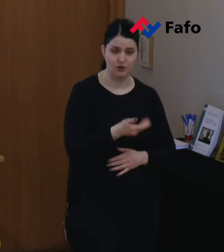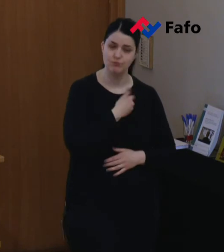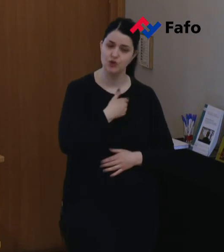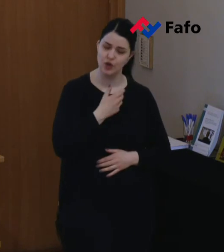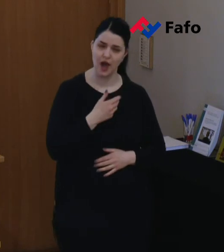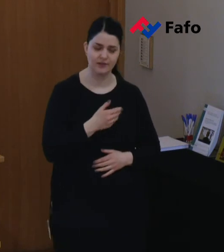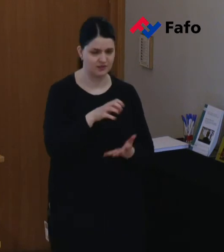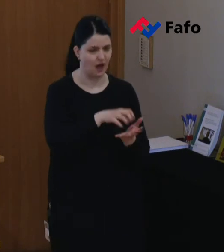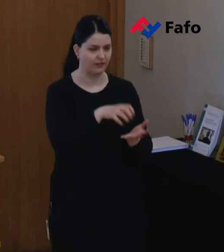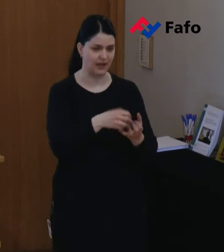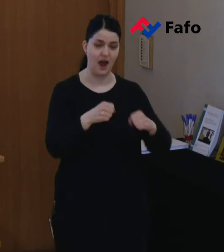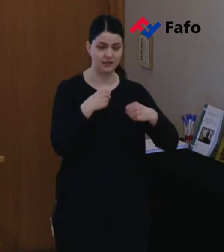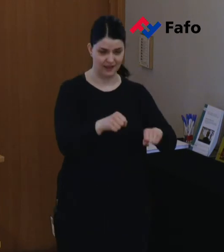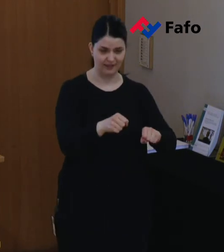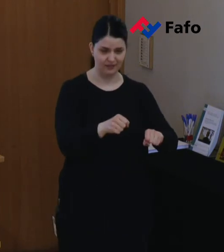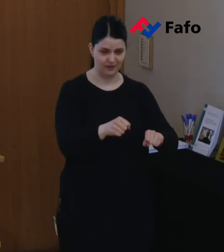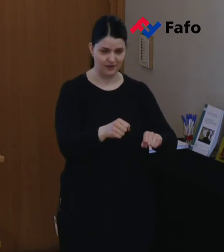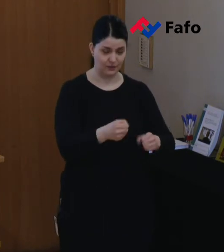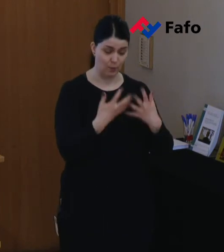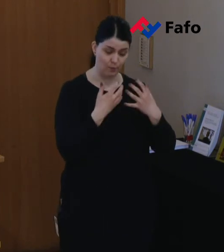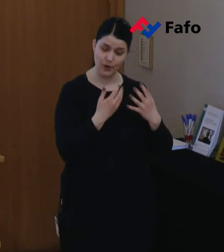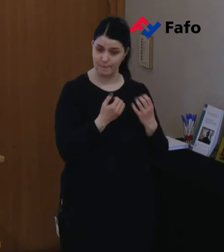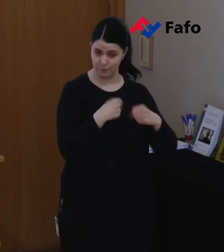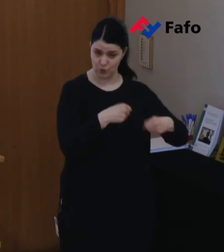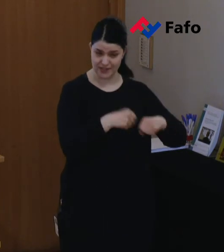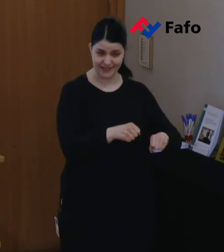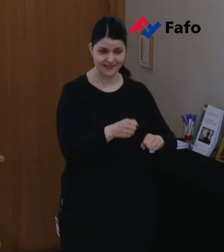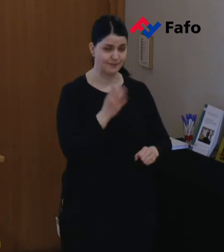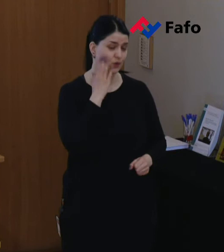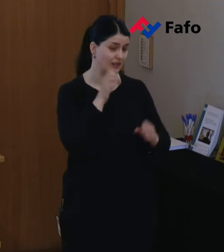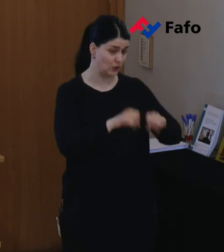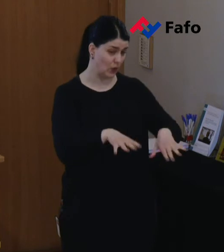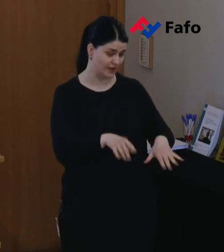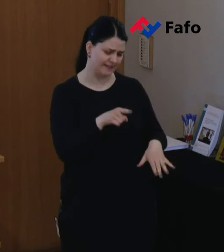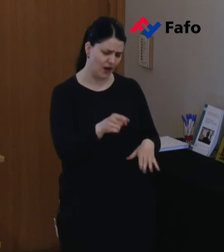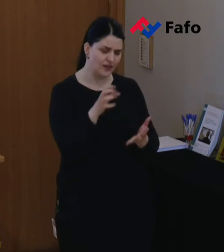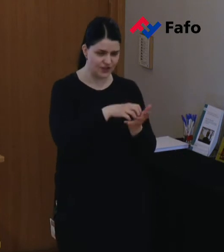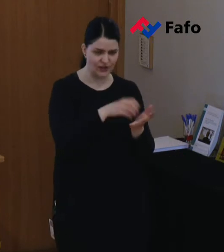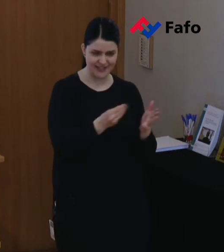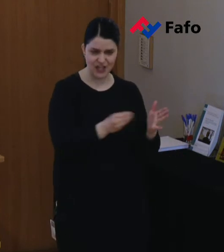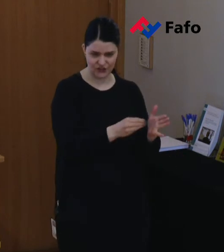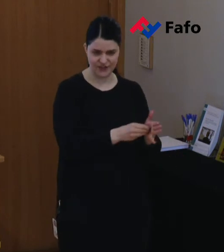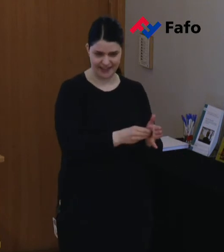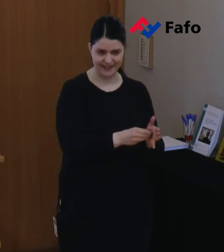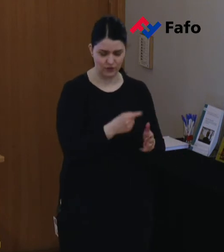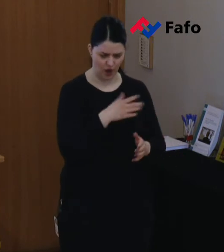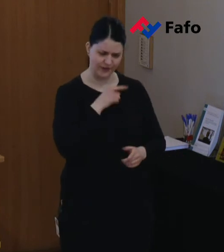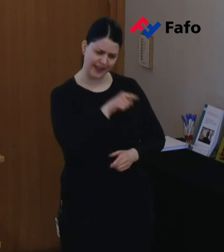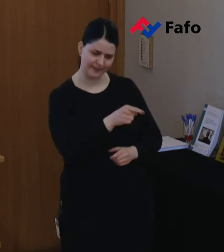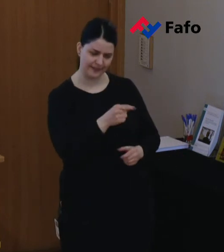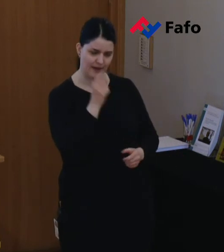statlig aktivitet. Prosjekt Bostedsløse var en statlig satsning ved årtusenskiftet, som hadde nettopp denne målgruppa